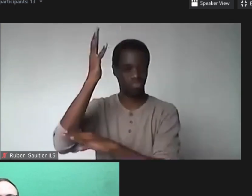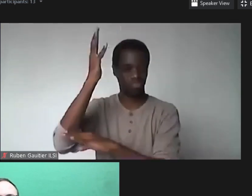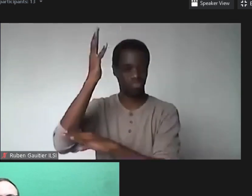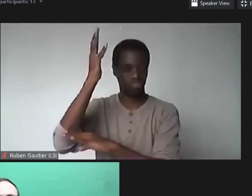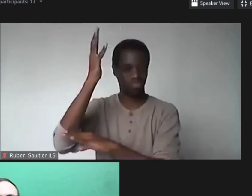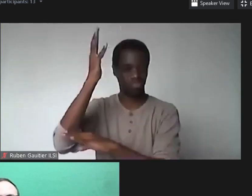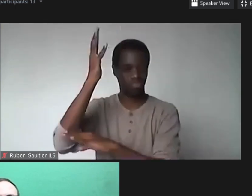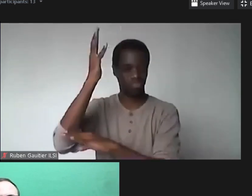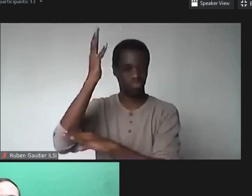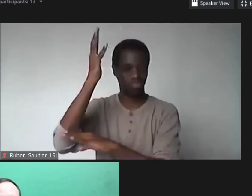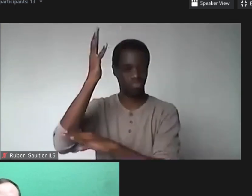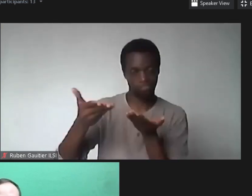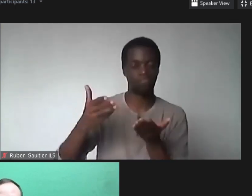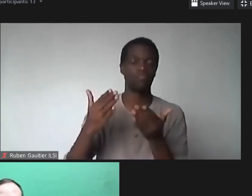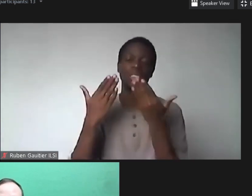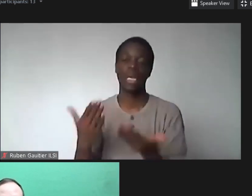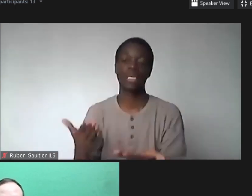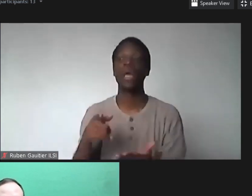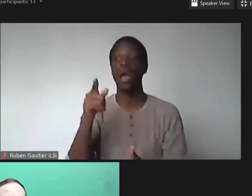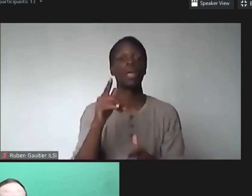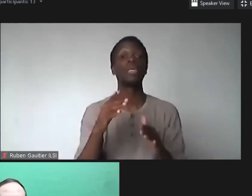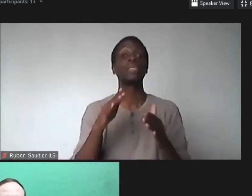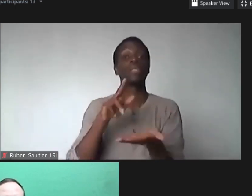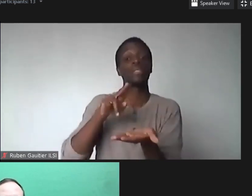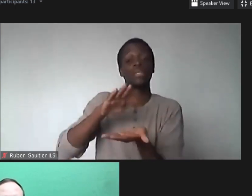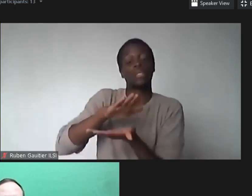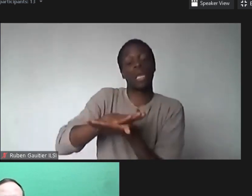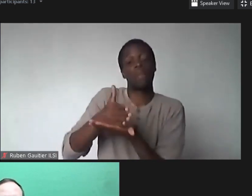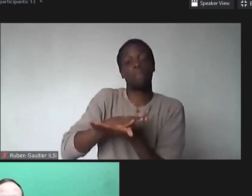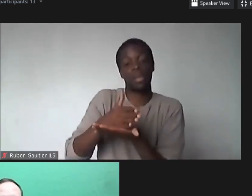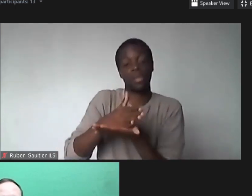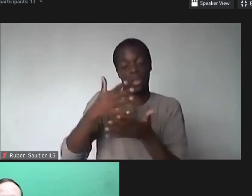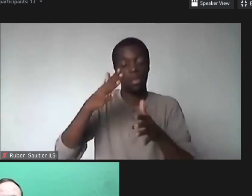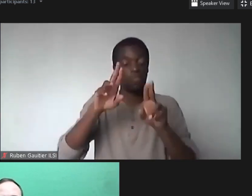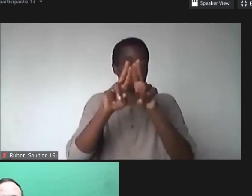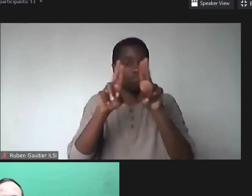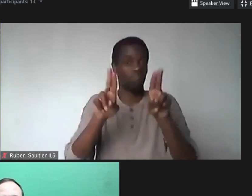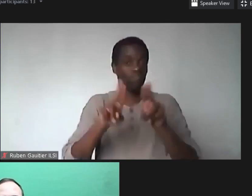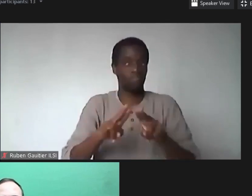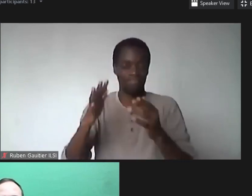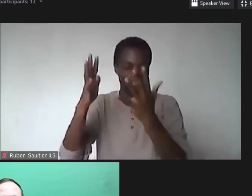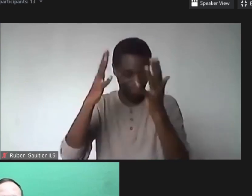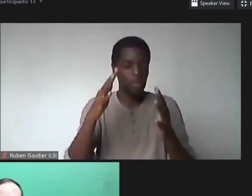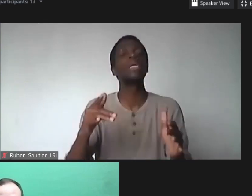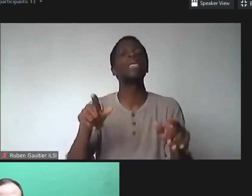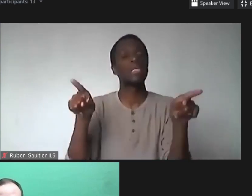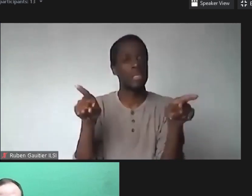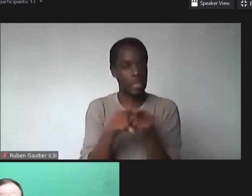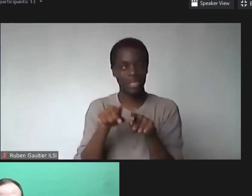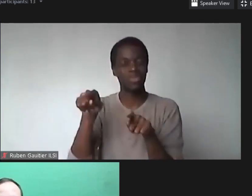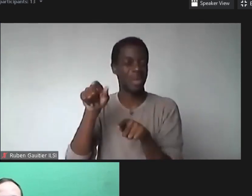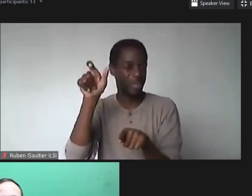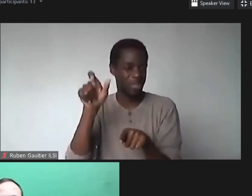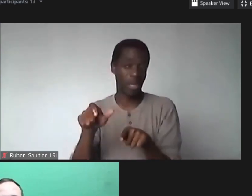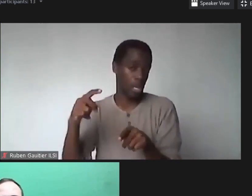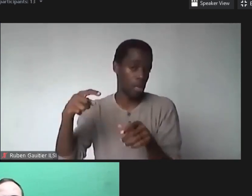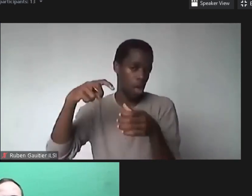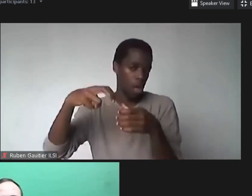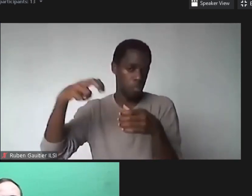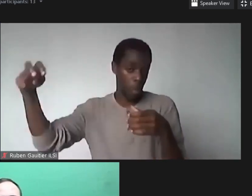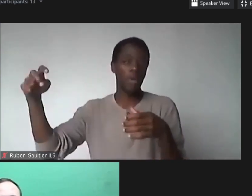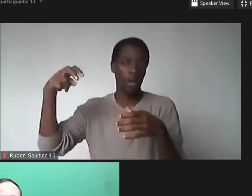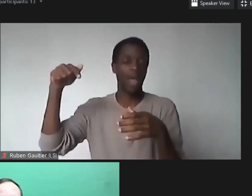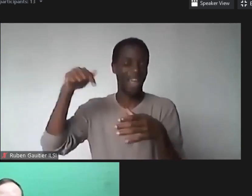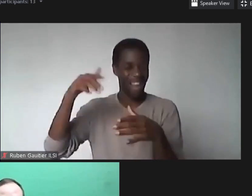con la interpretación de lengua de señas. Y bueno, y aunque ya se retiró, igual agradecer también a la persona que hizo el subtitulado para garantizar